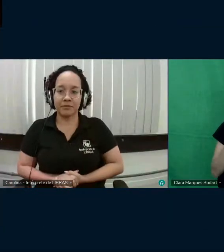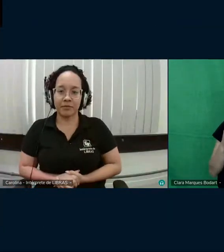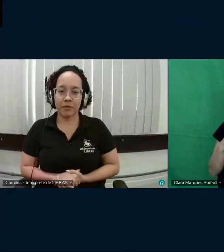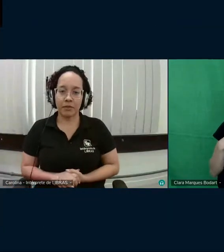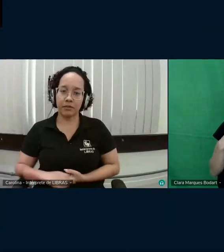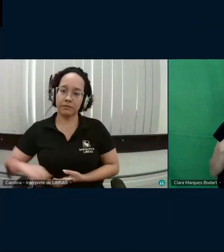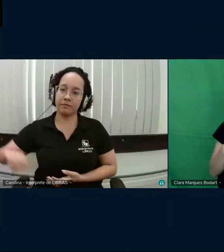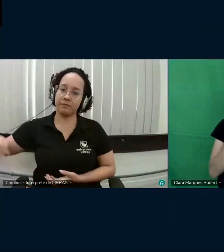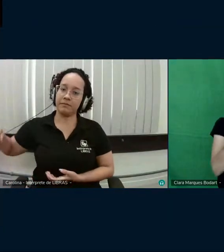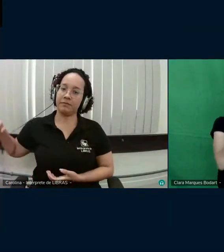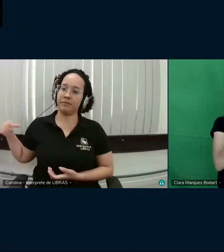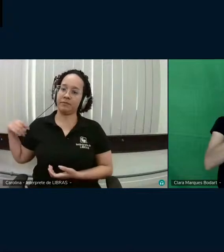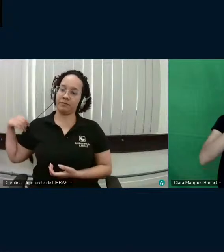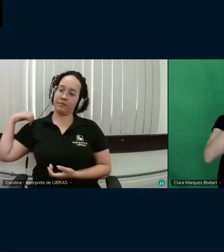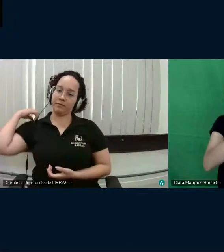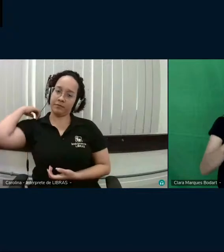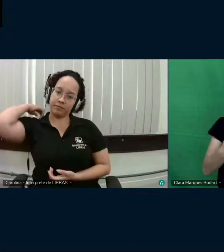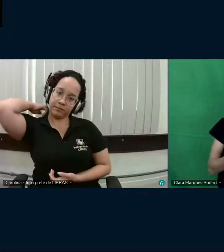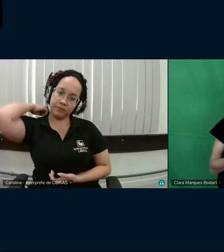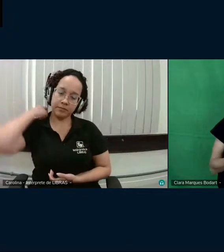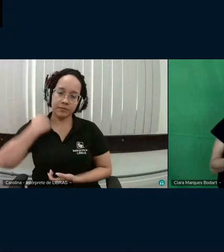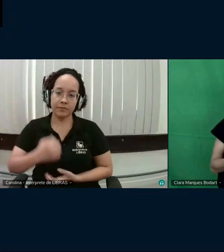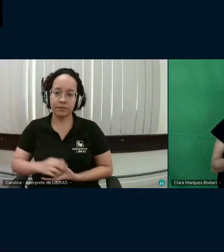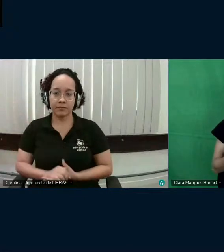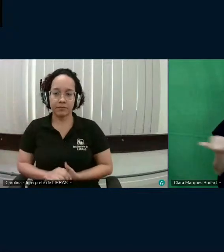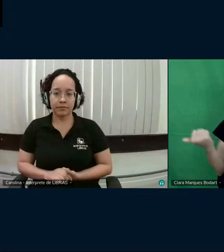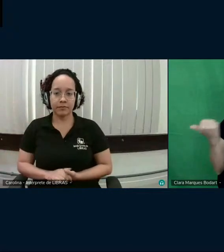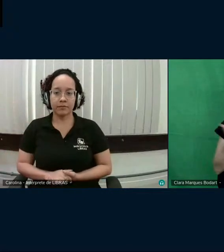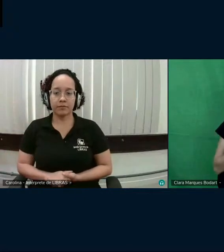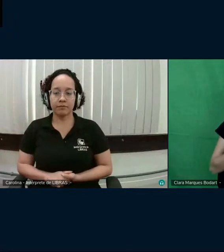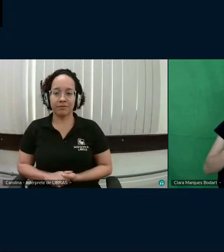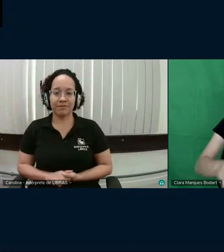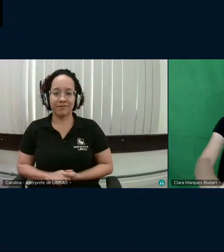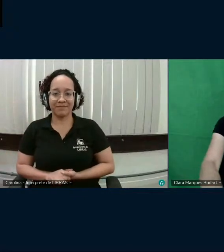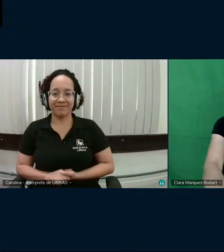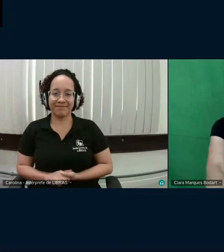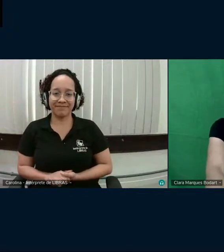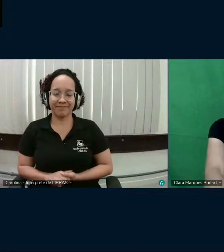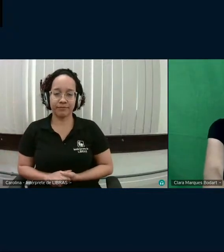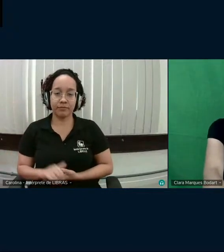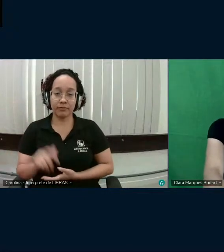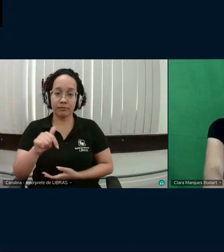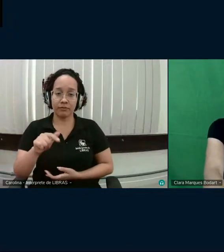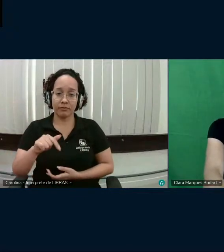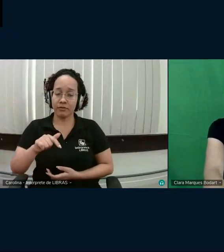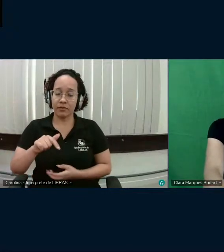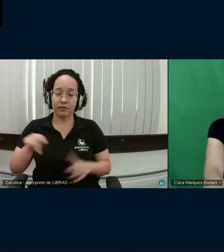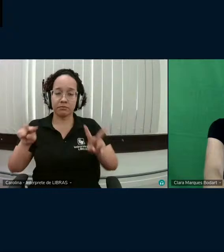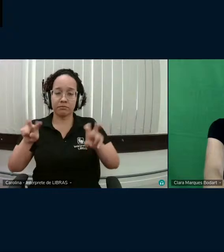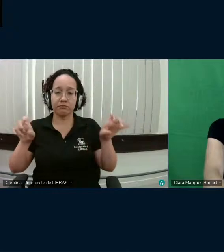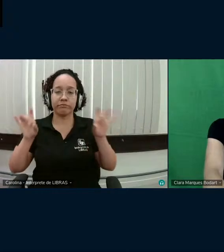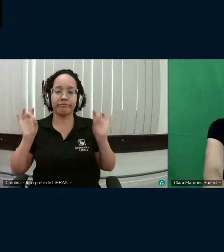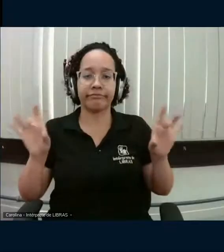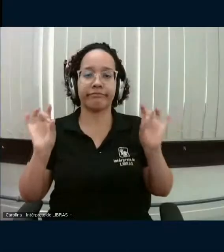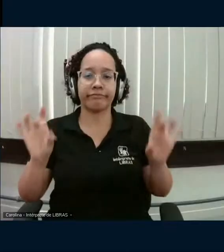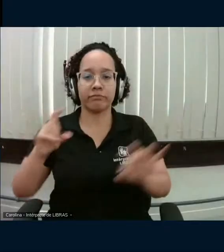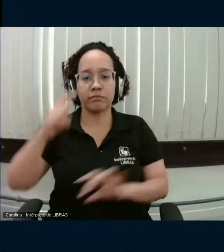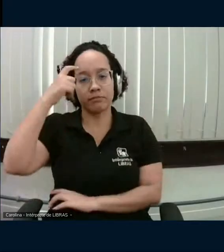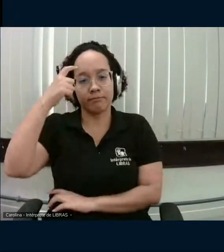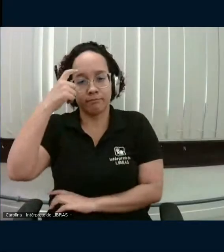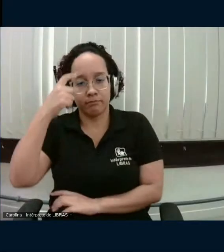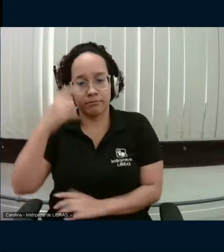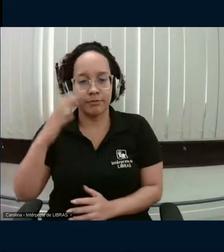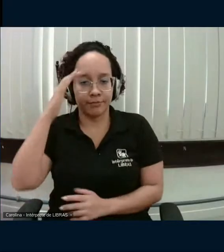nossa juventude? Então, esse é um aspecto que fica aí para a gente debater, né? Eu